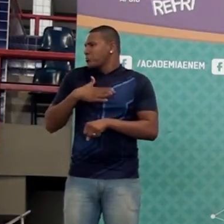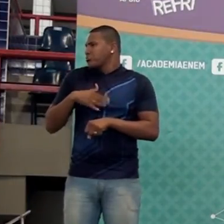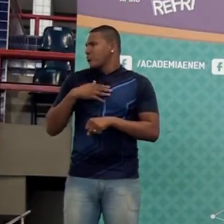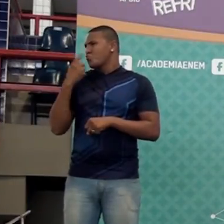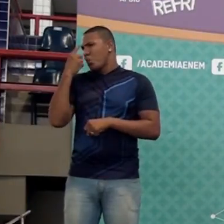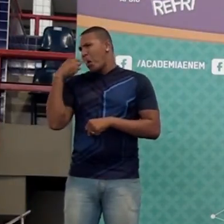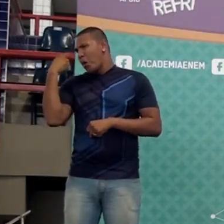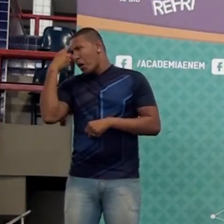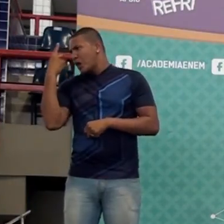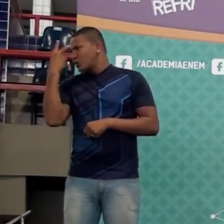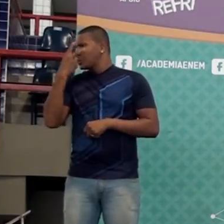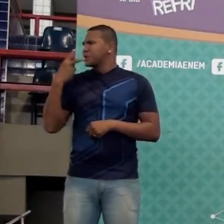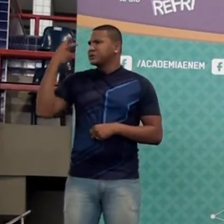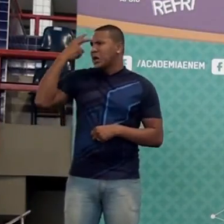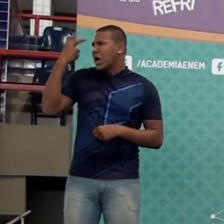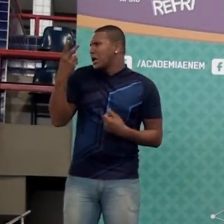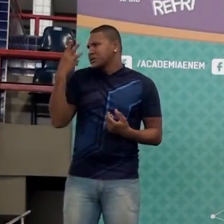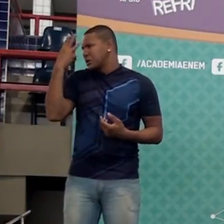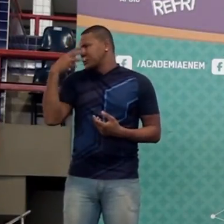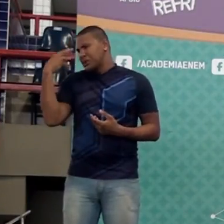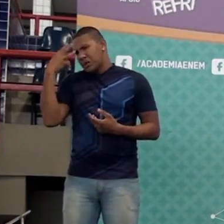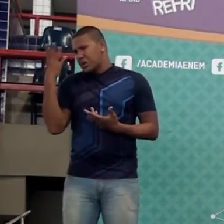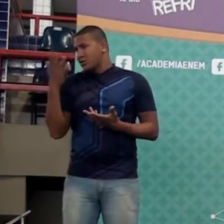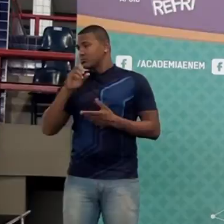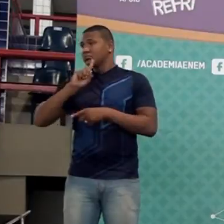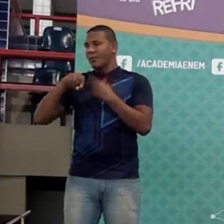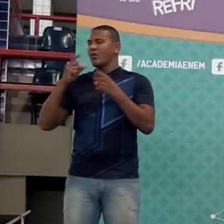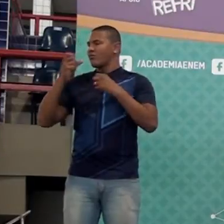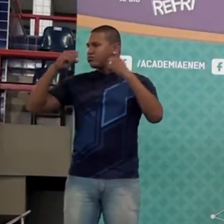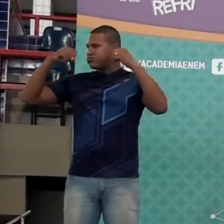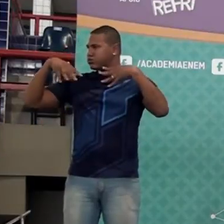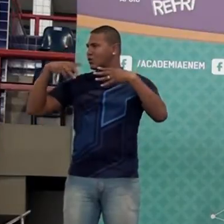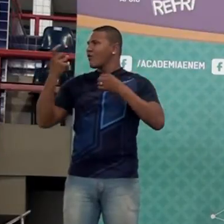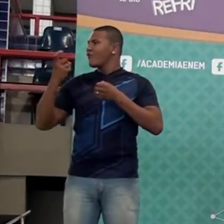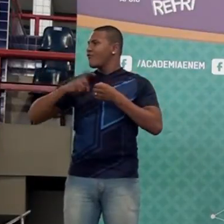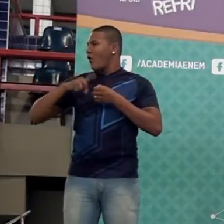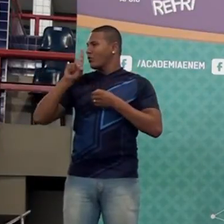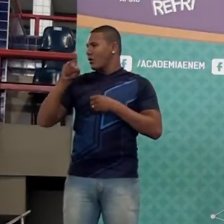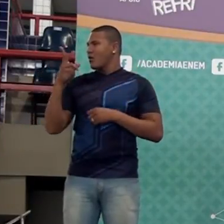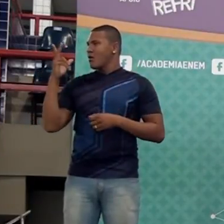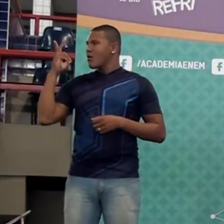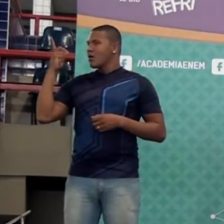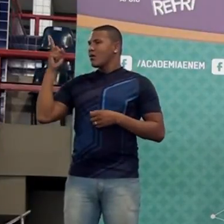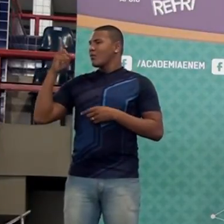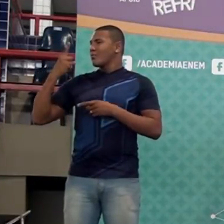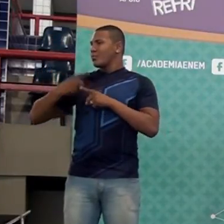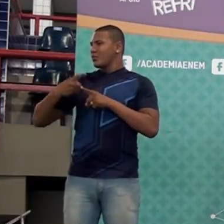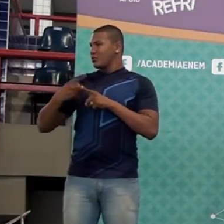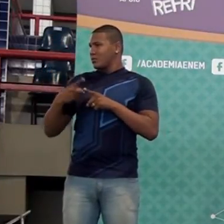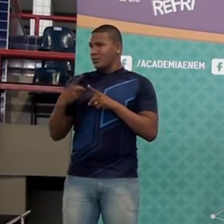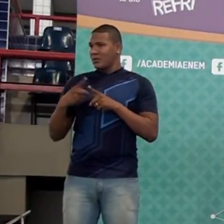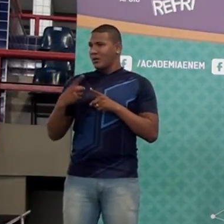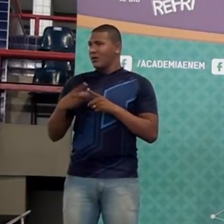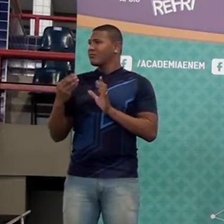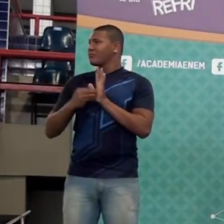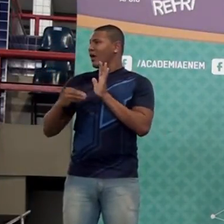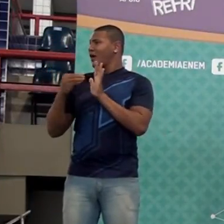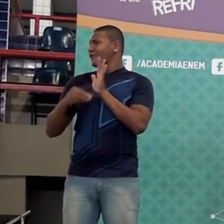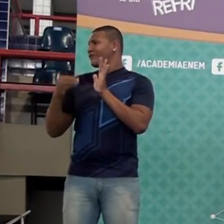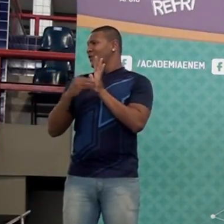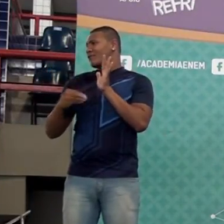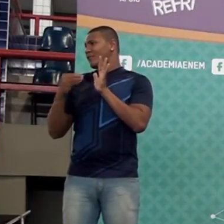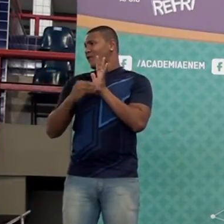dos reservatórios baixa muito, aí o governo autoriza. O problema é que o preço da energia gerado